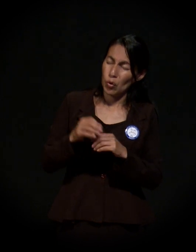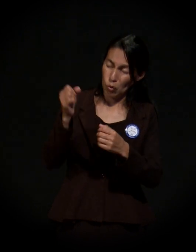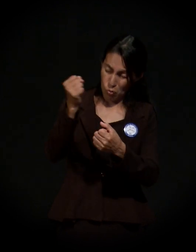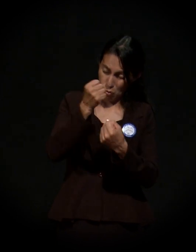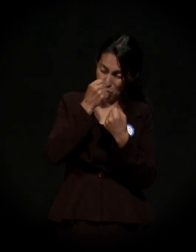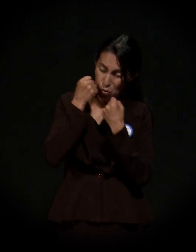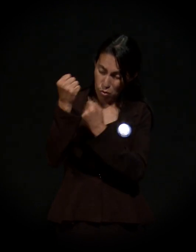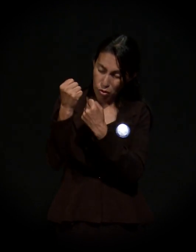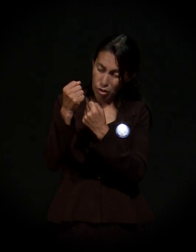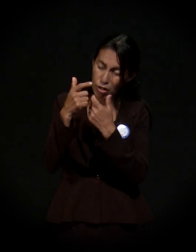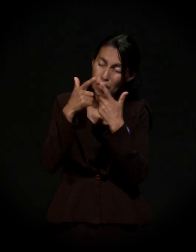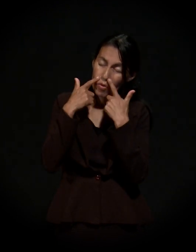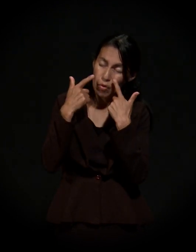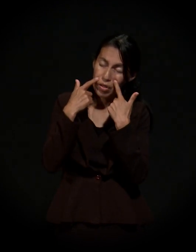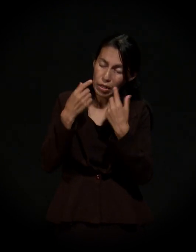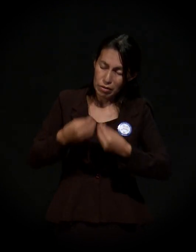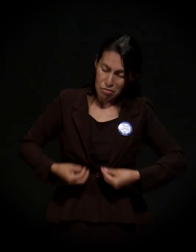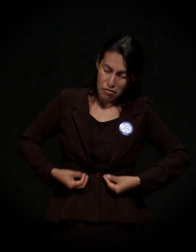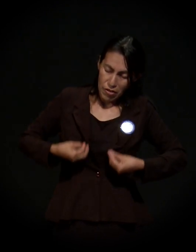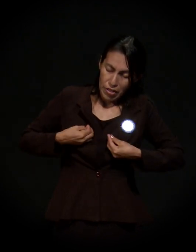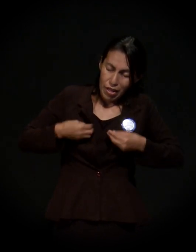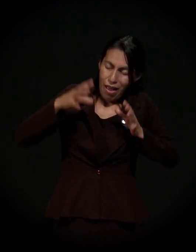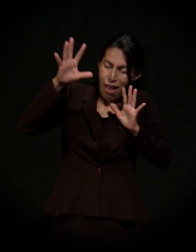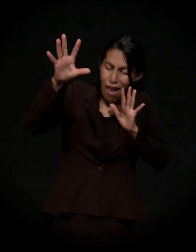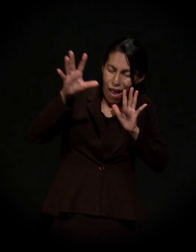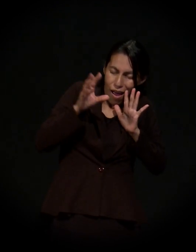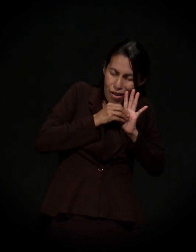manifiesta tu poder y tu gracia en nuestras vidas.